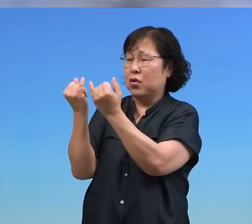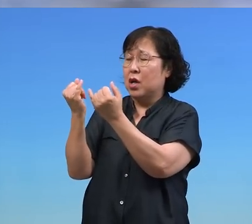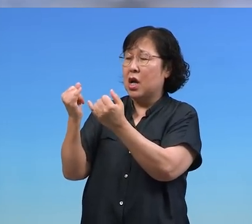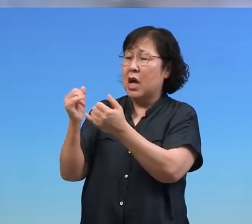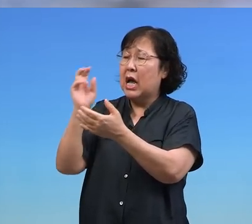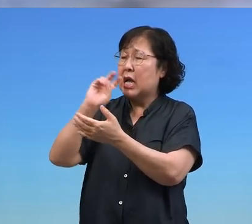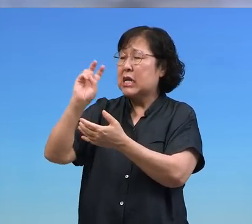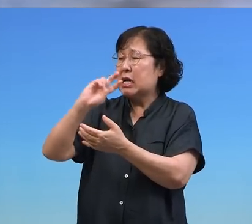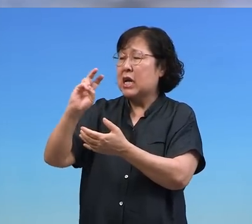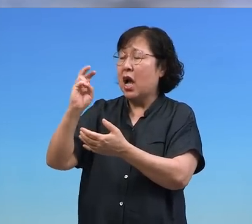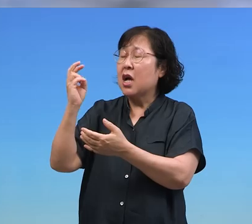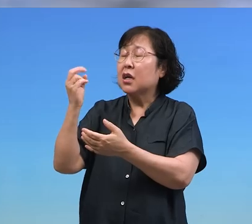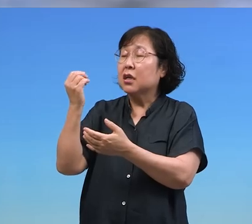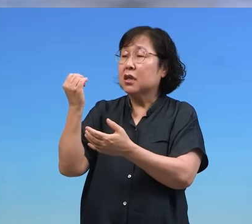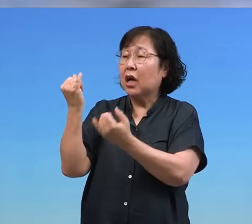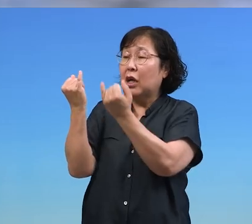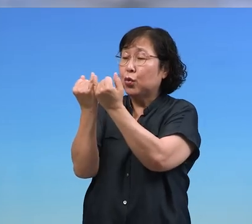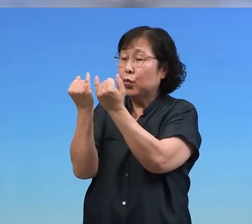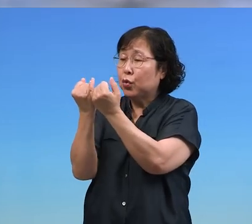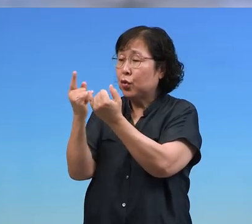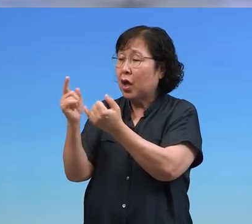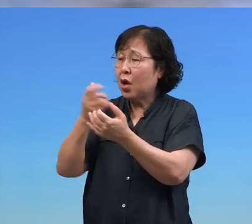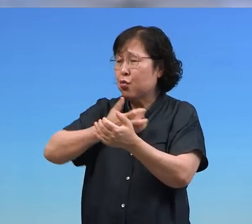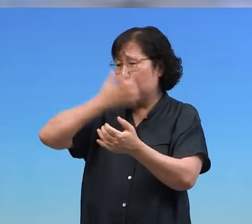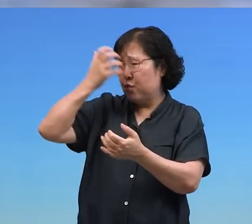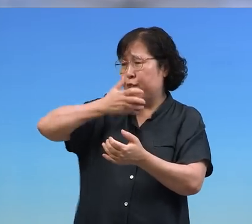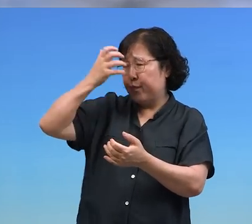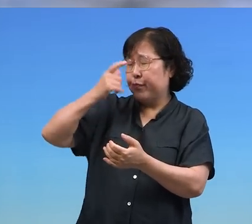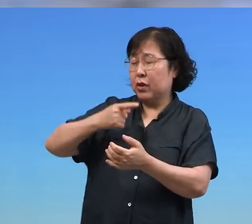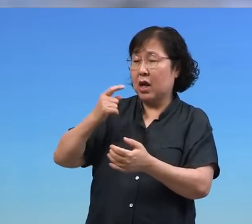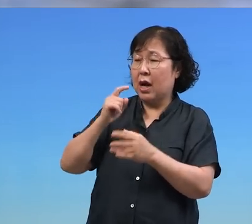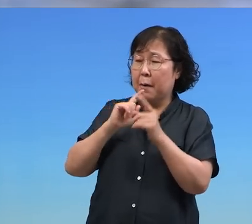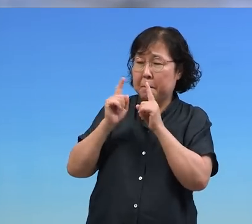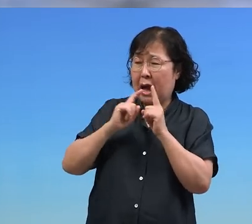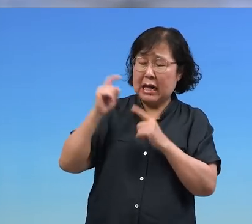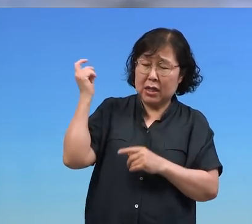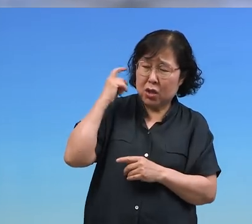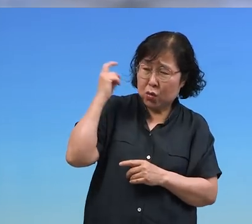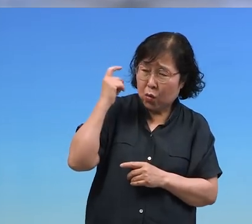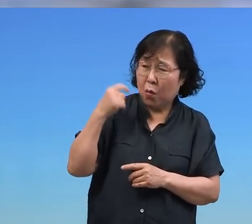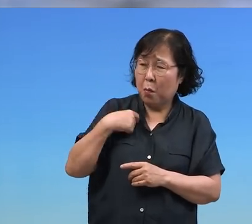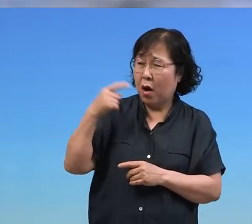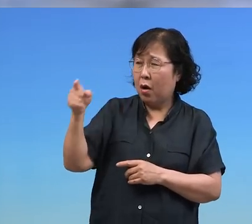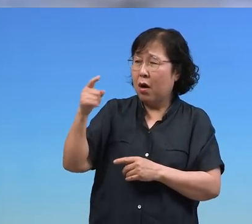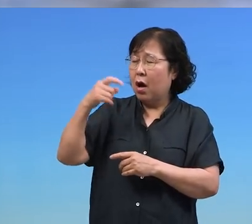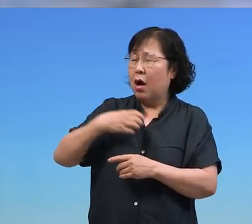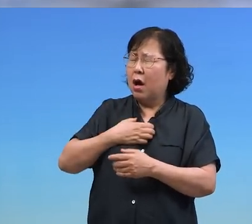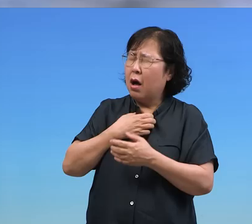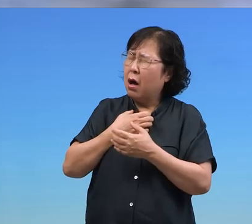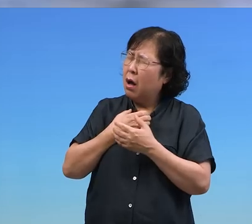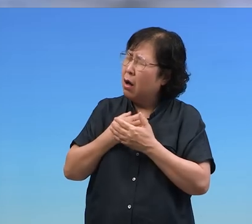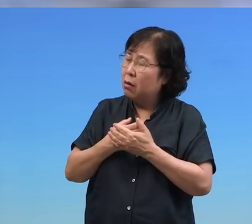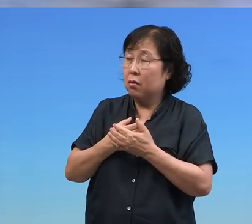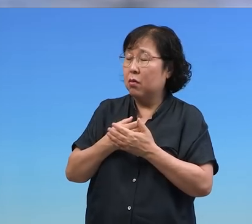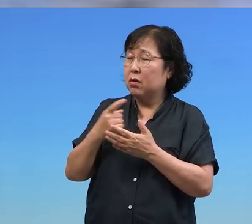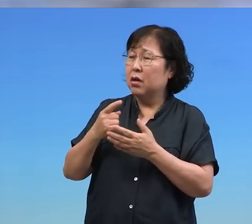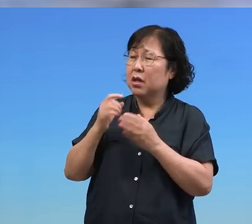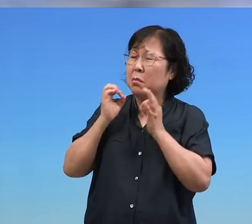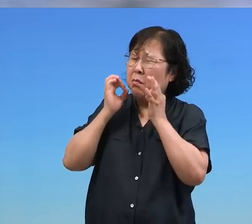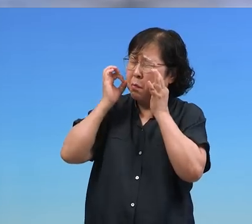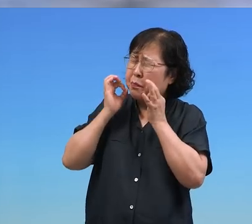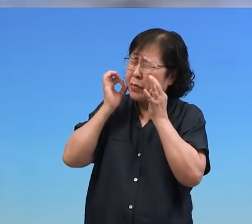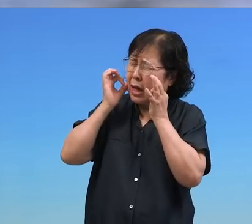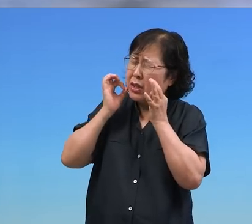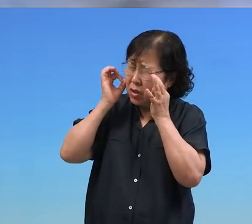절박한 꿈을 쭉 얘기하는 것을 듣고는 그거를 이렇게 억누르지 못하게 해요 그 꿈이 그 소원이